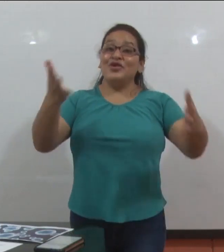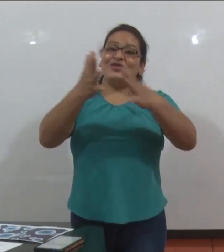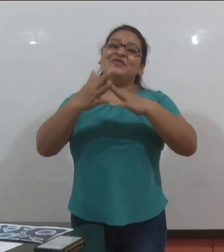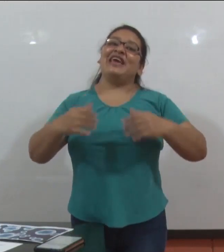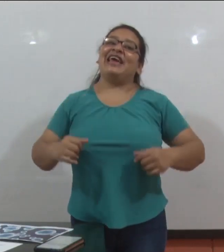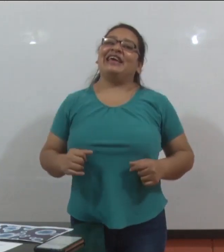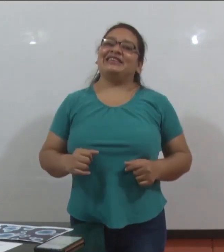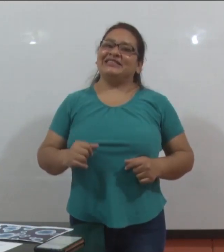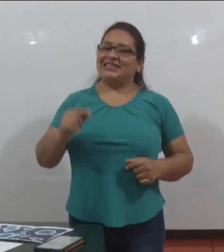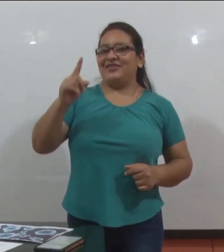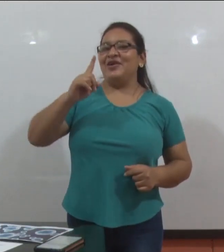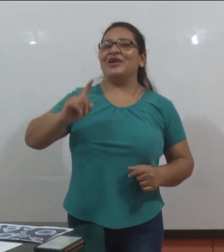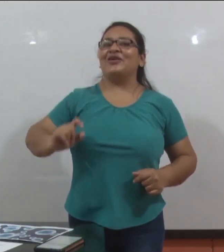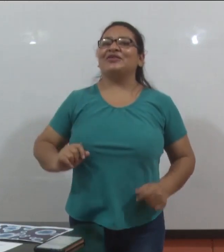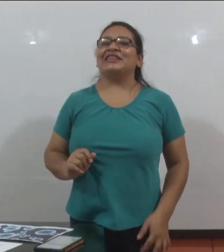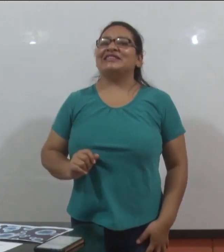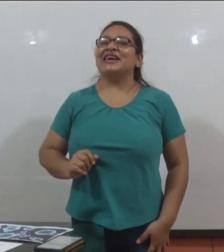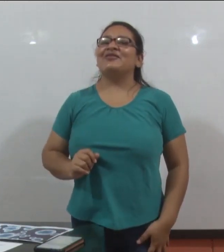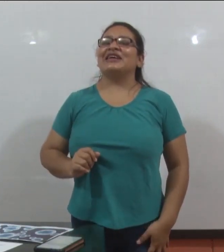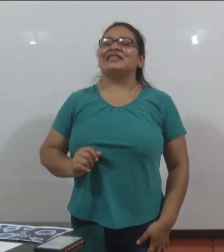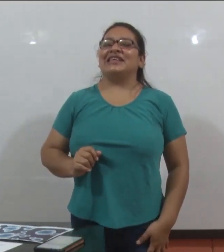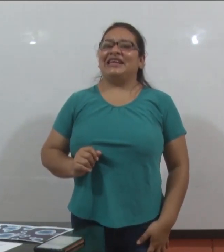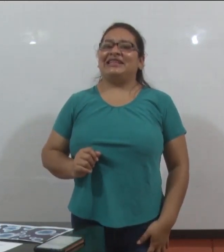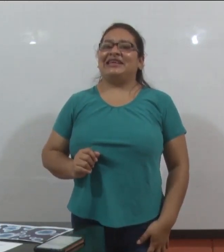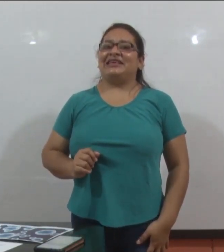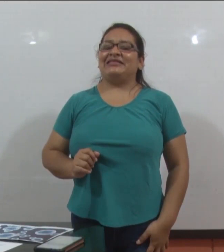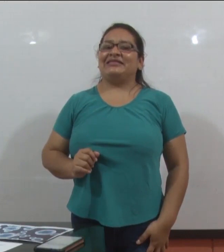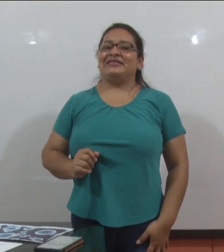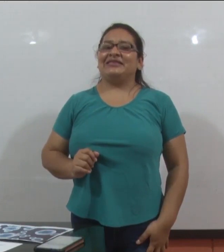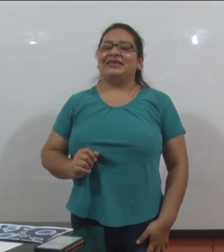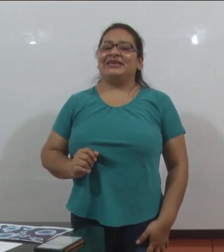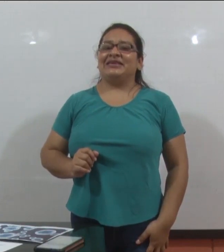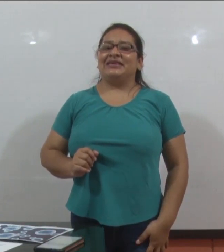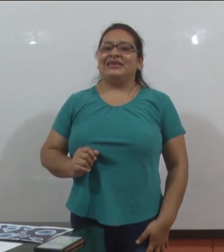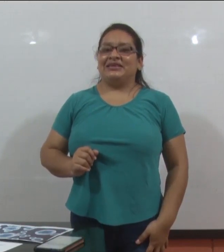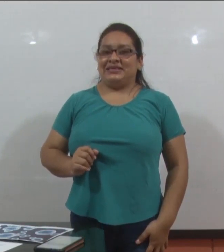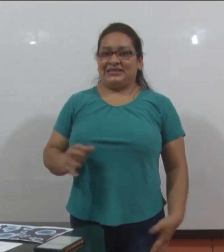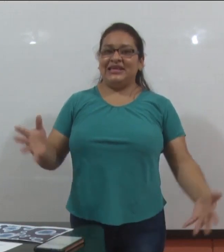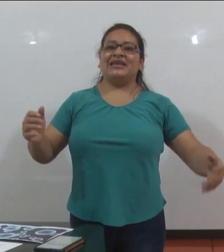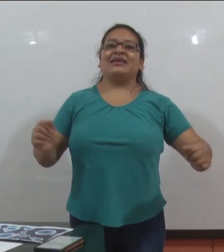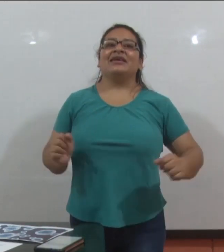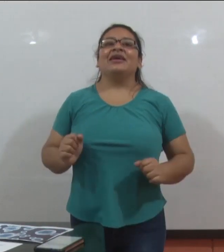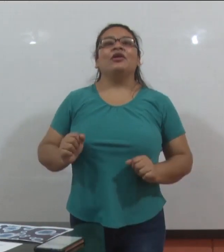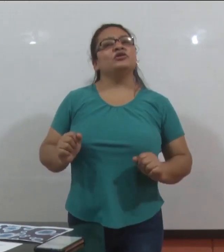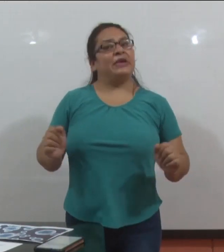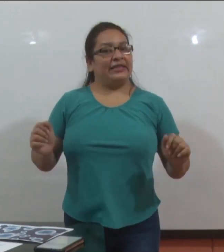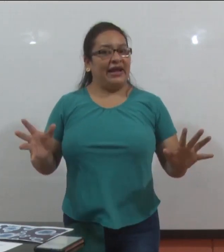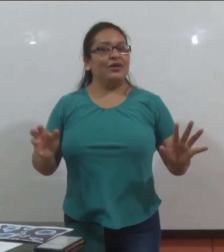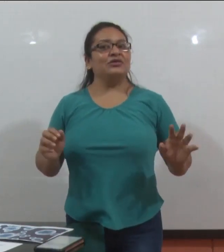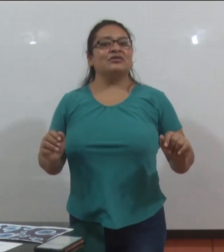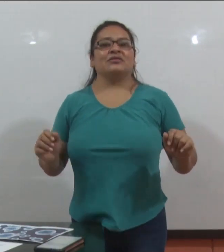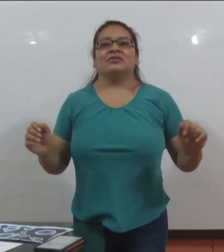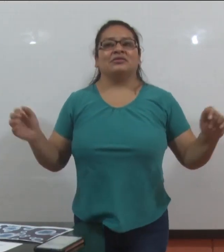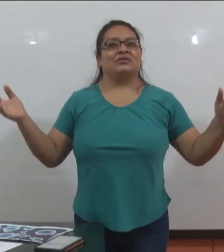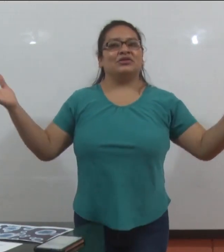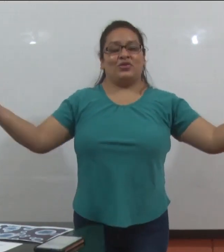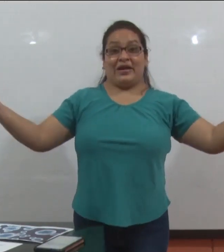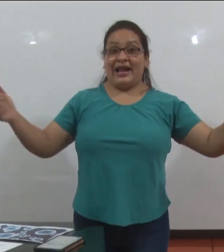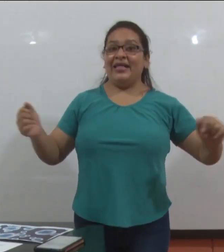Muy bien, ya veo que contestaron excelente. Sí, los pantanos son